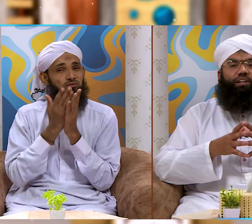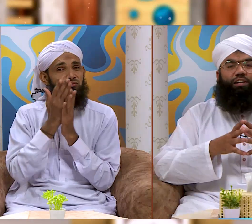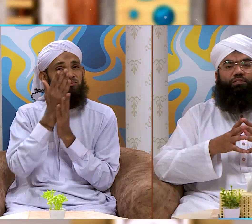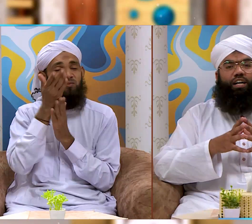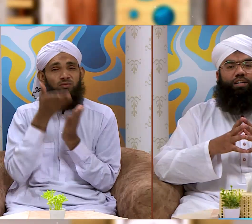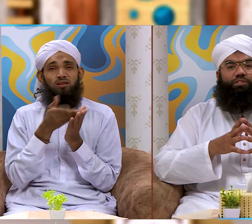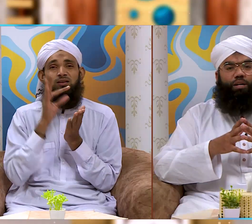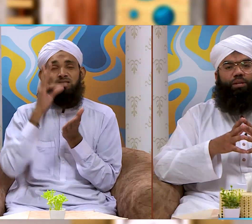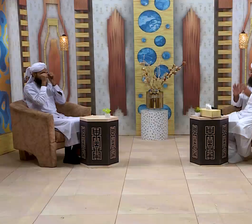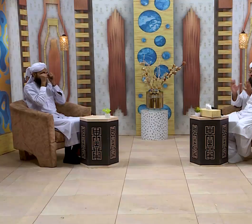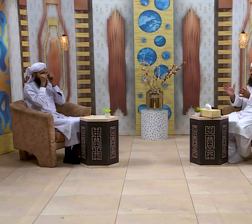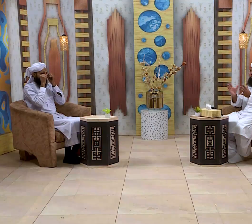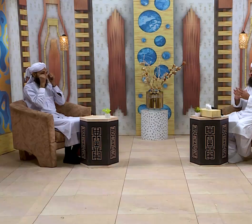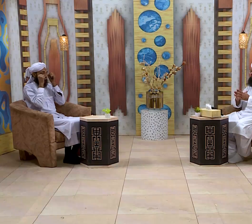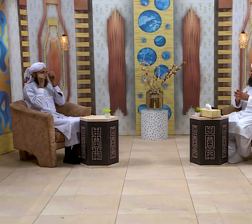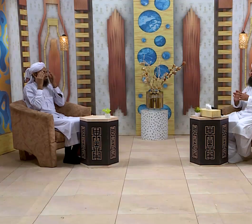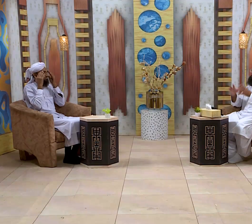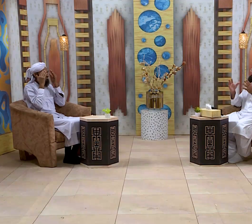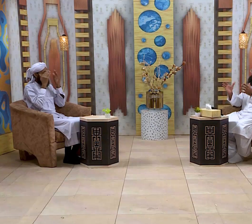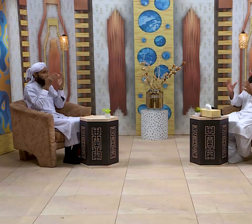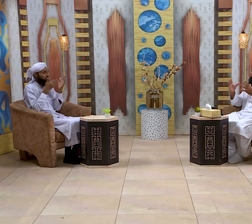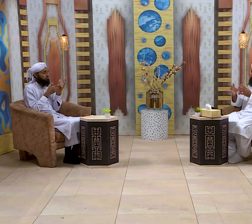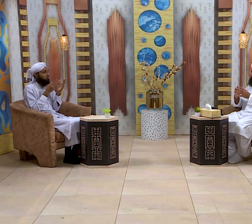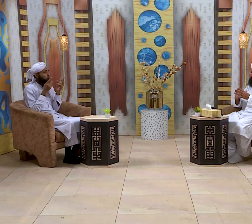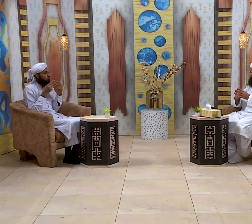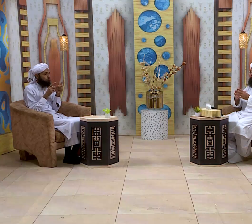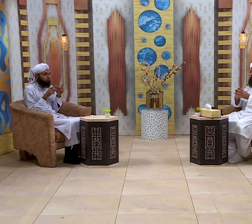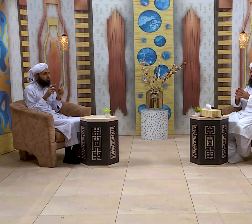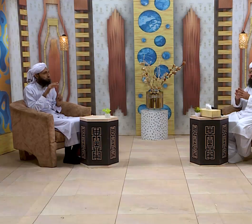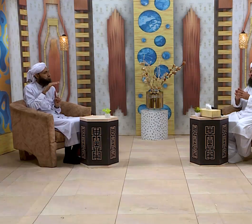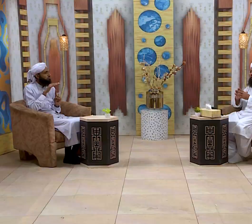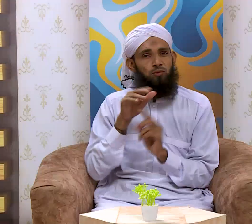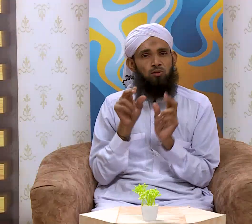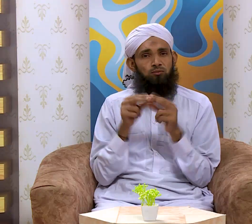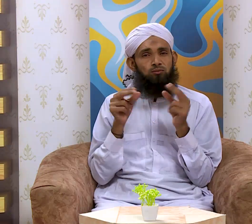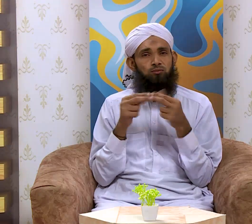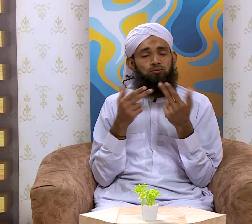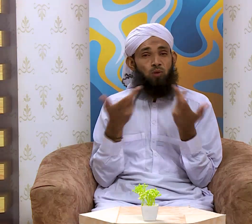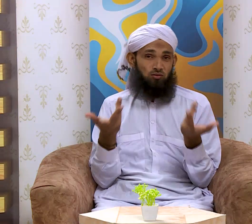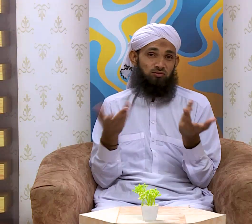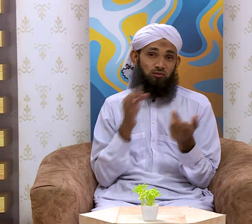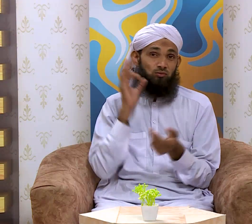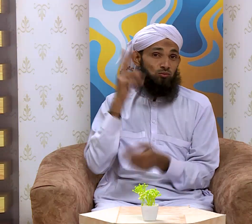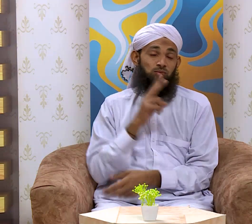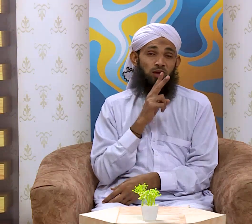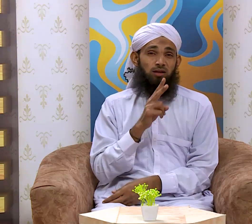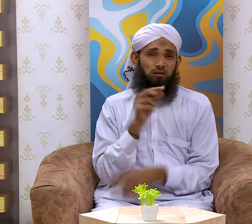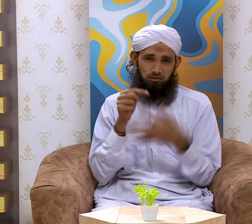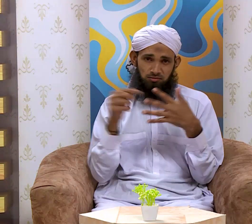علیہ وآلہ وصحبہ وبارک وسلم کے کیسے کیسے معجزات کا ظہور ہوا۔ حضور پاک صلی اللہ علیہ وآلہ وسلم کے